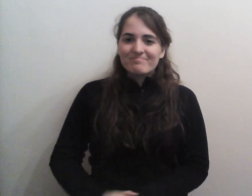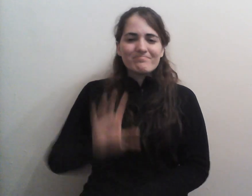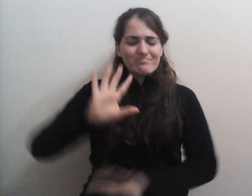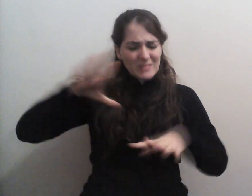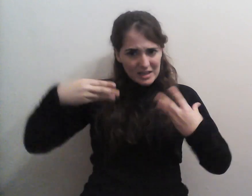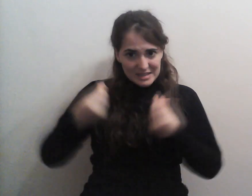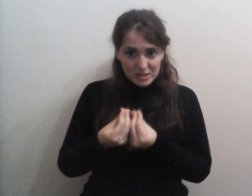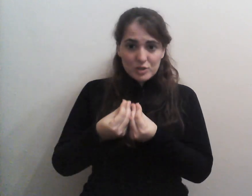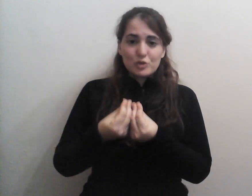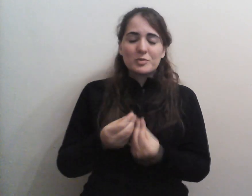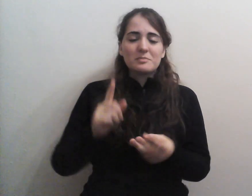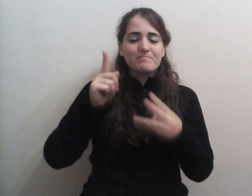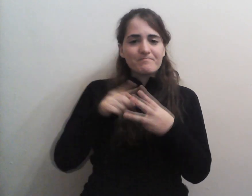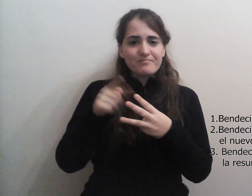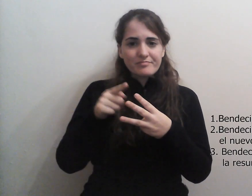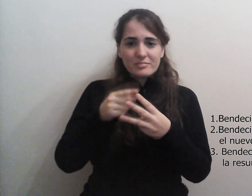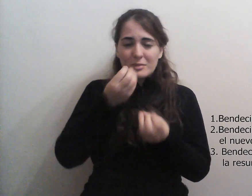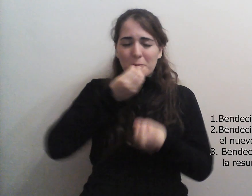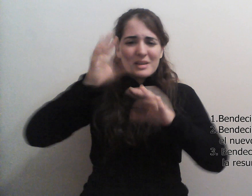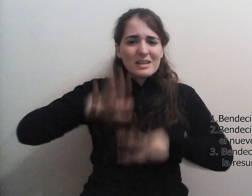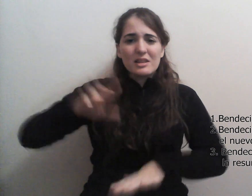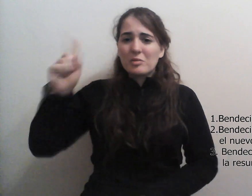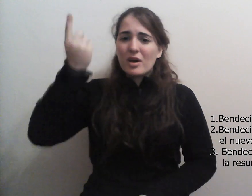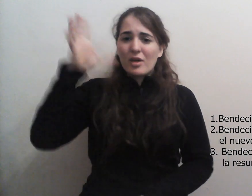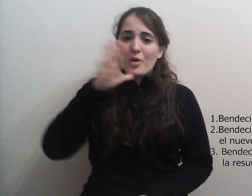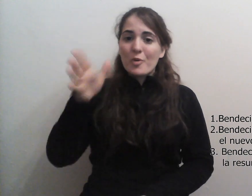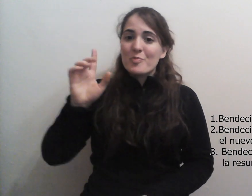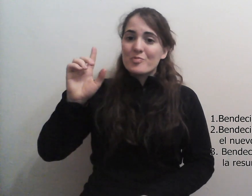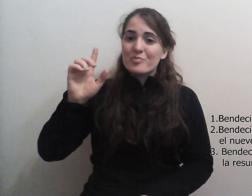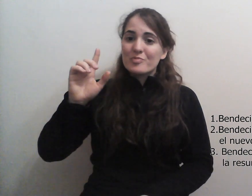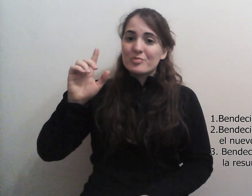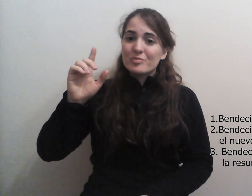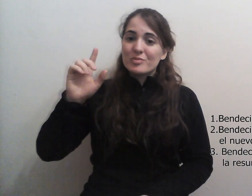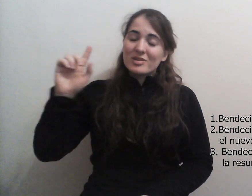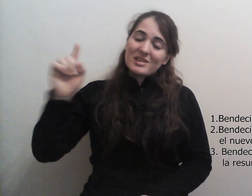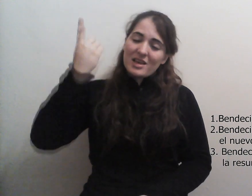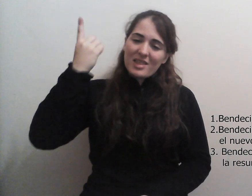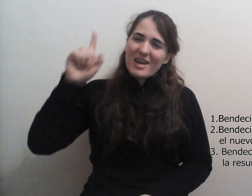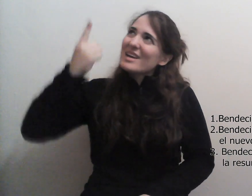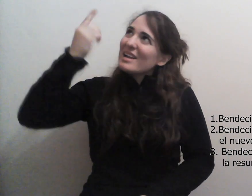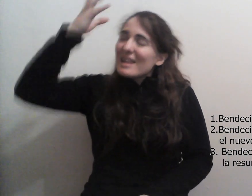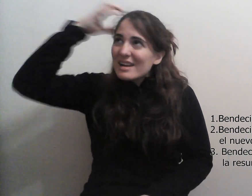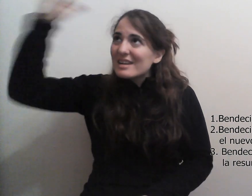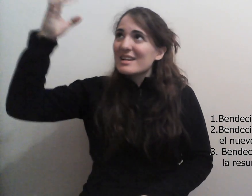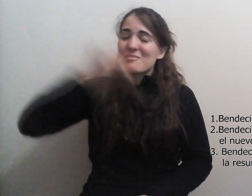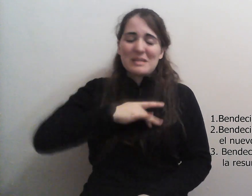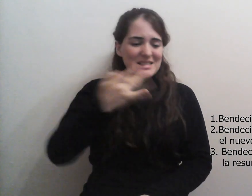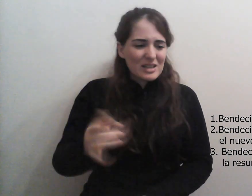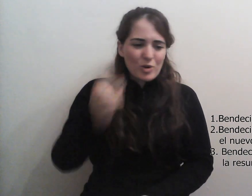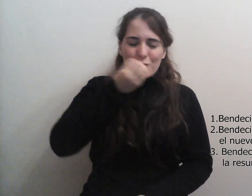esta mañana: 1. Bendecimos a Dios por quien es. Él es Señor, Él es Rey, misericordioso, bondadoso, lleno de